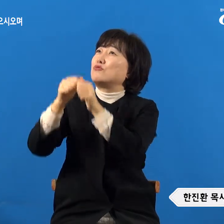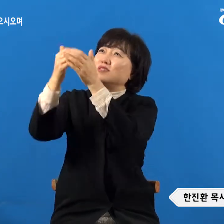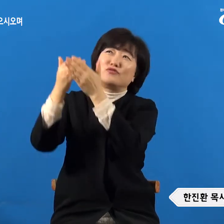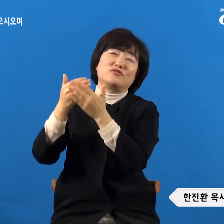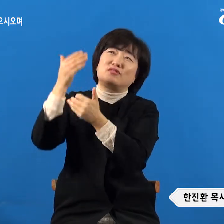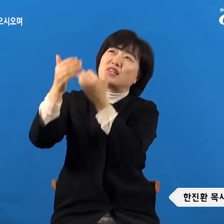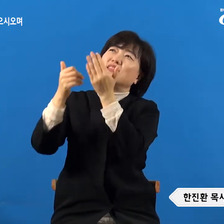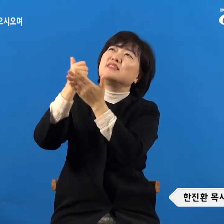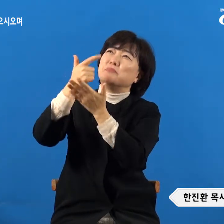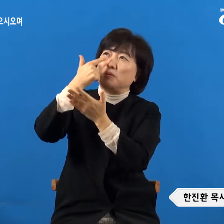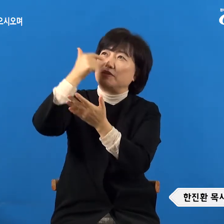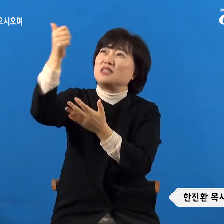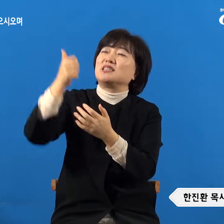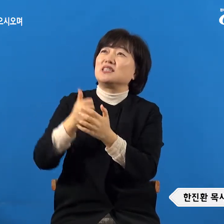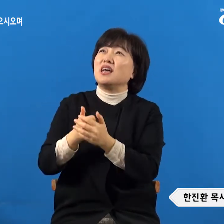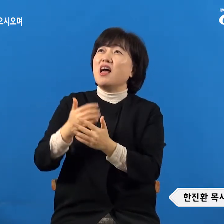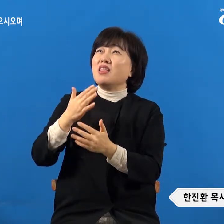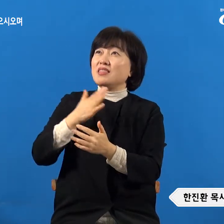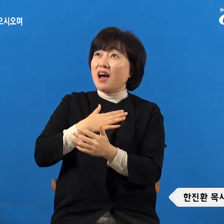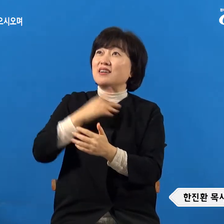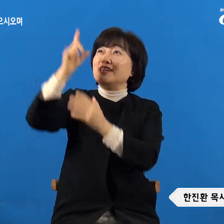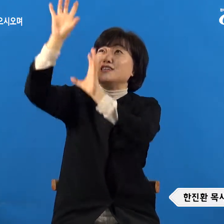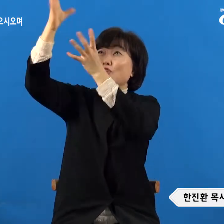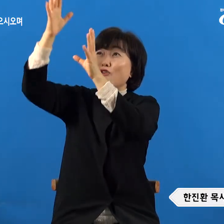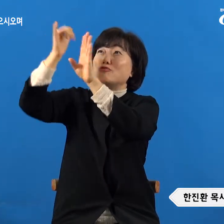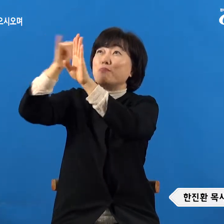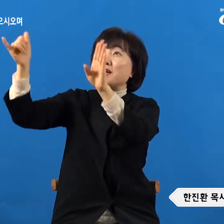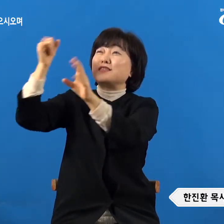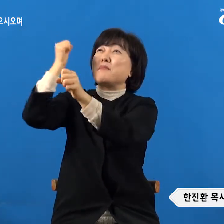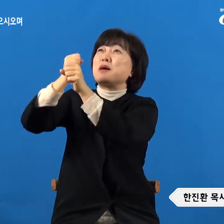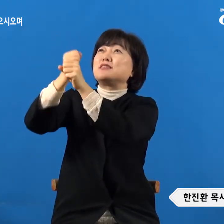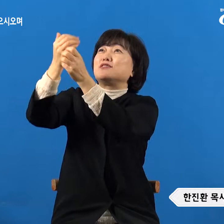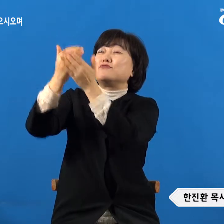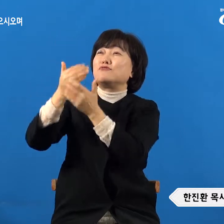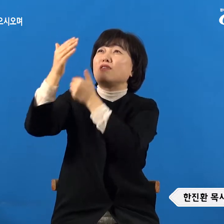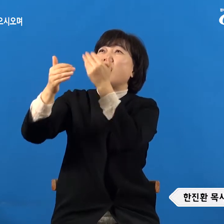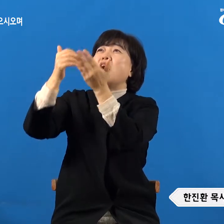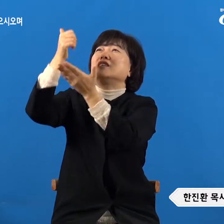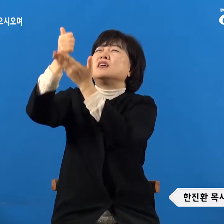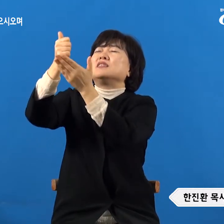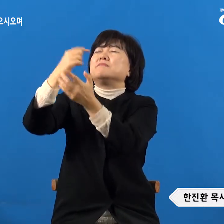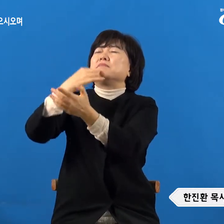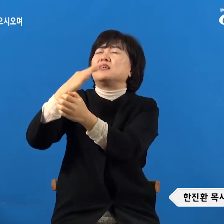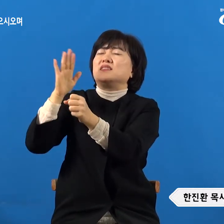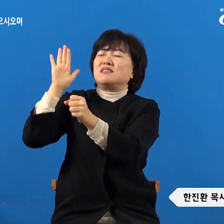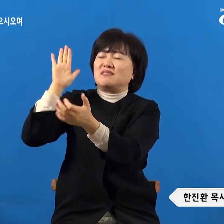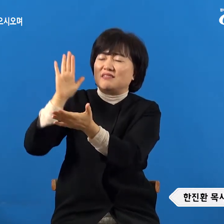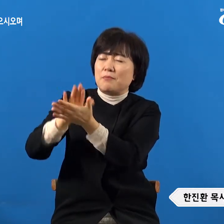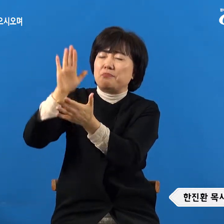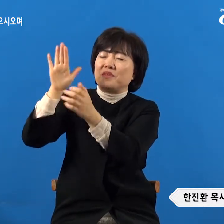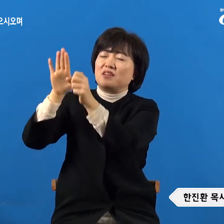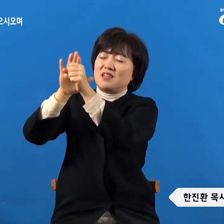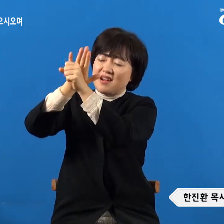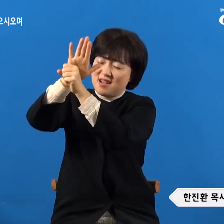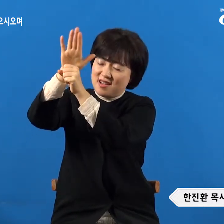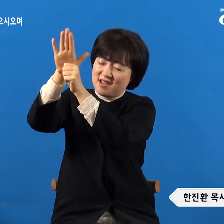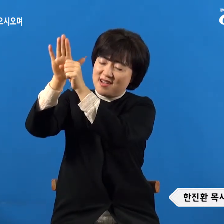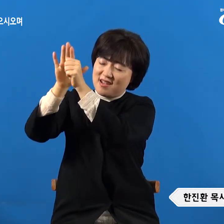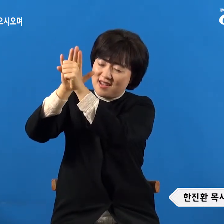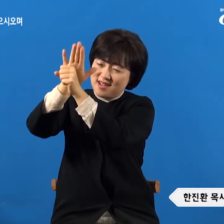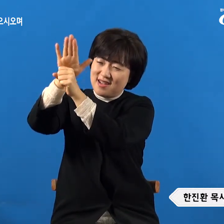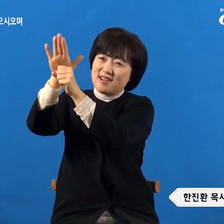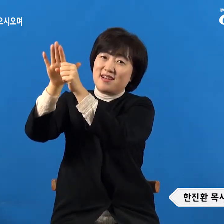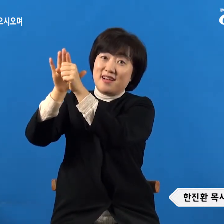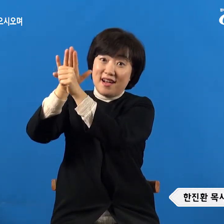주신 하나님 아버지, 날 천국 백성 되게 해 주신 그 하나님만을 뜨겁게 사랑하는 것입니다.